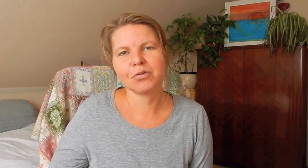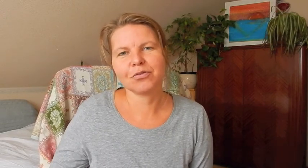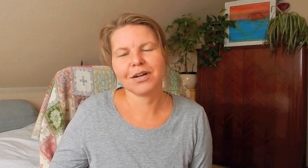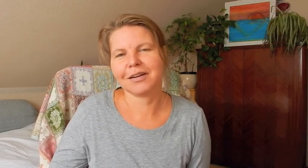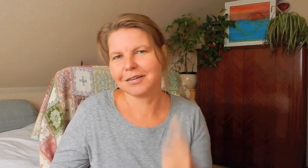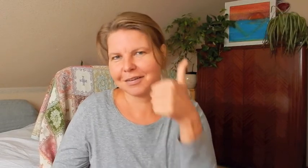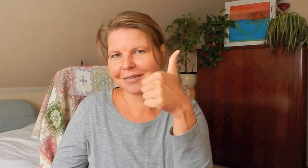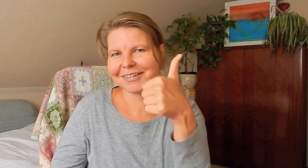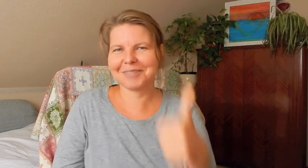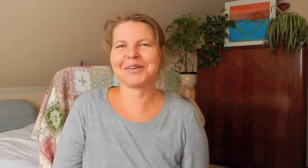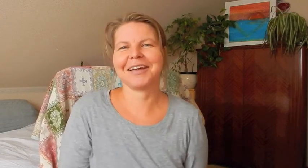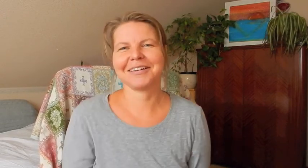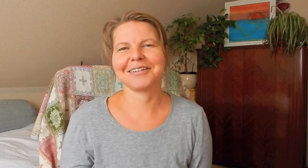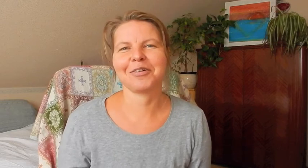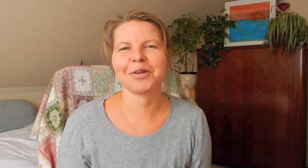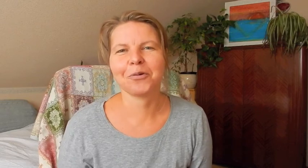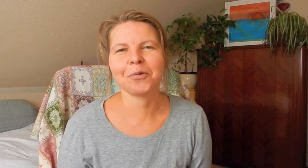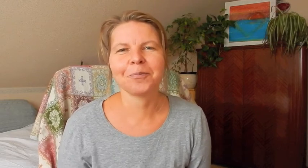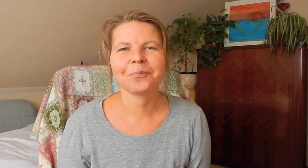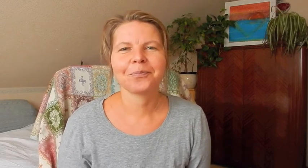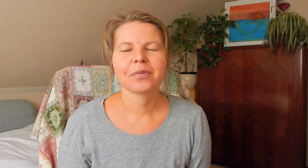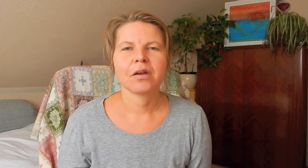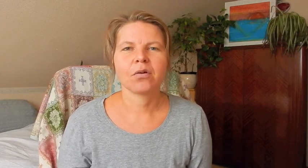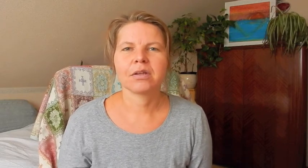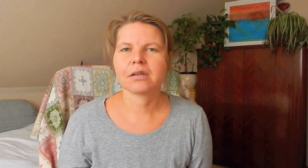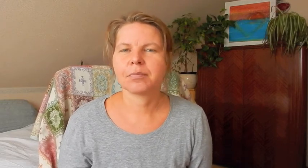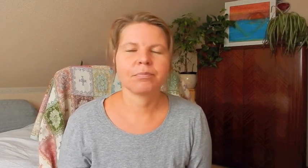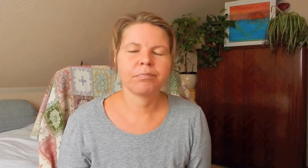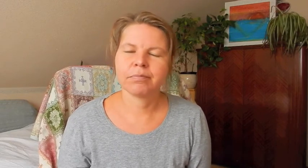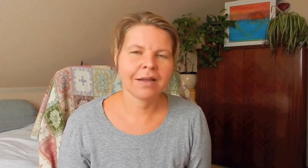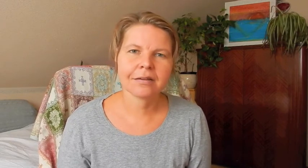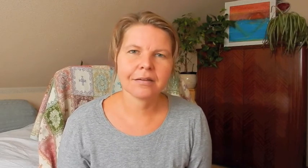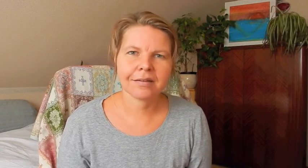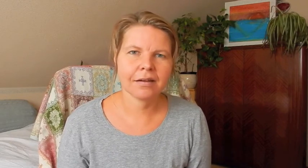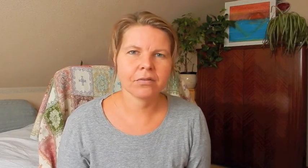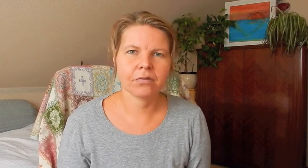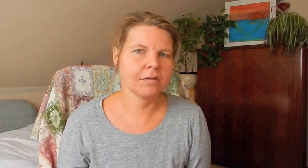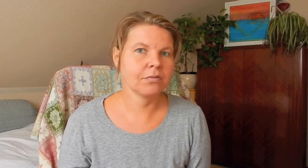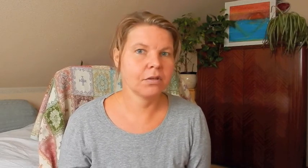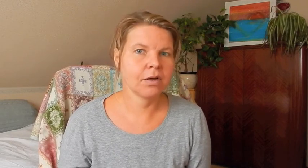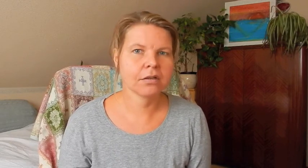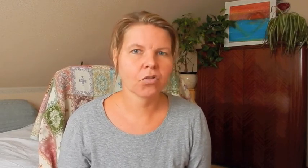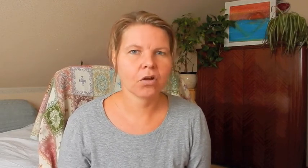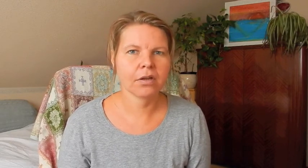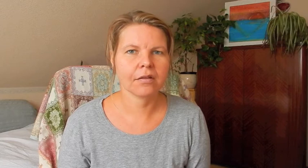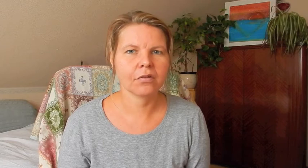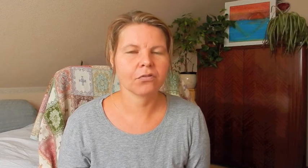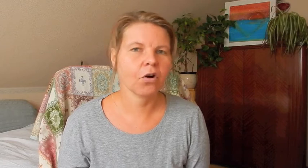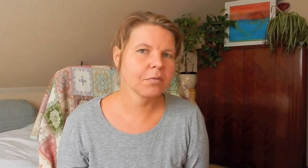Video gefallen hat, dann gib mir gerne einen Daumen nach oben. Und ich danke dir sehr, dass du dir das Video angeschaut hast. Ich freue mich,